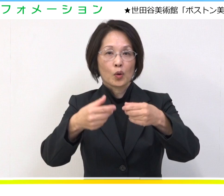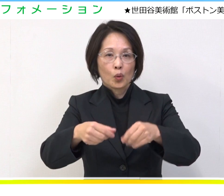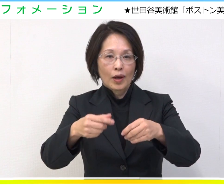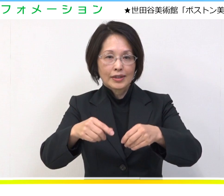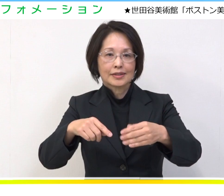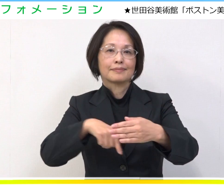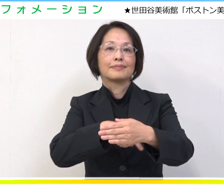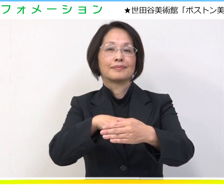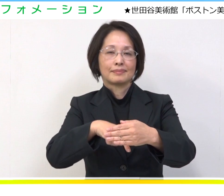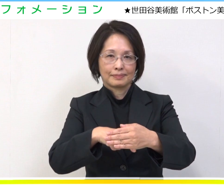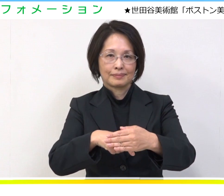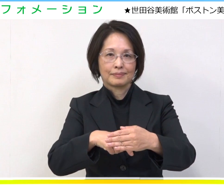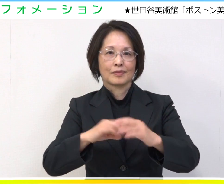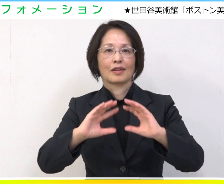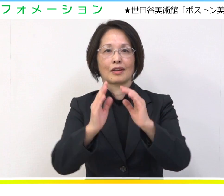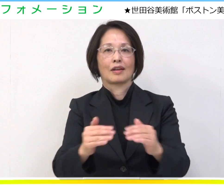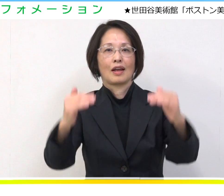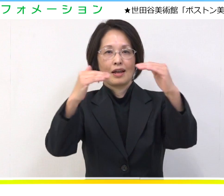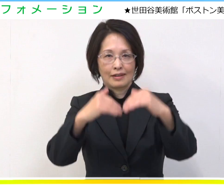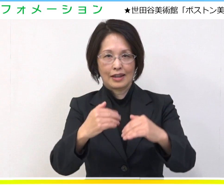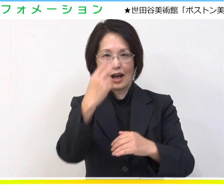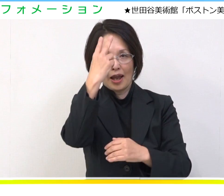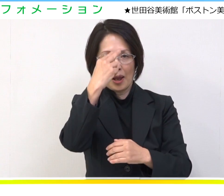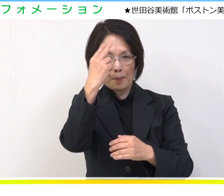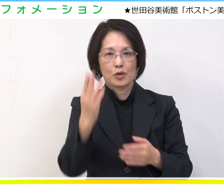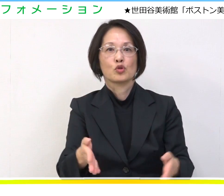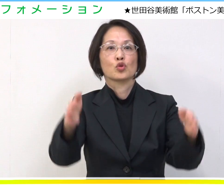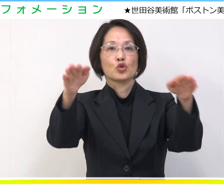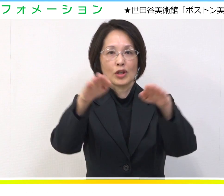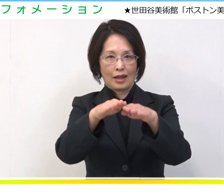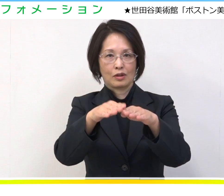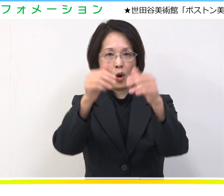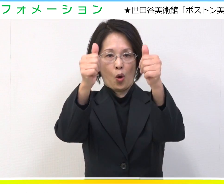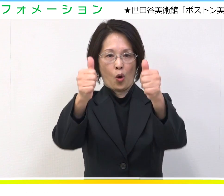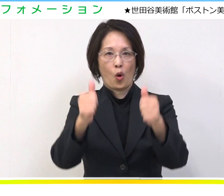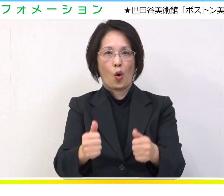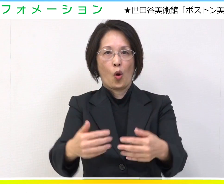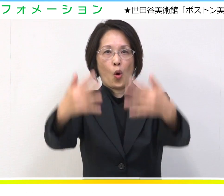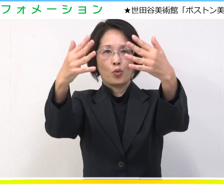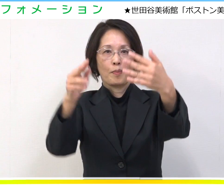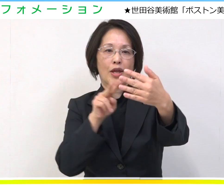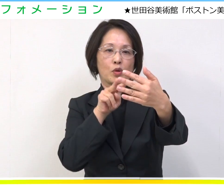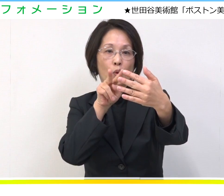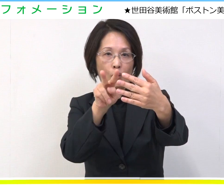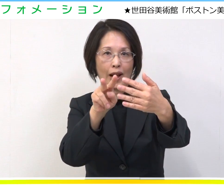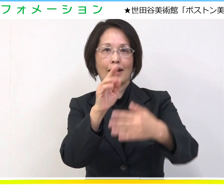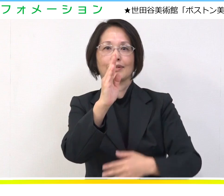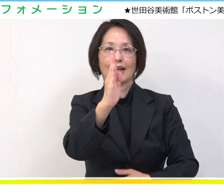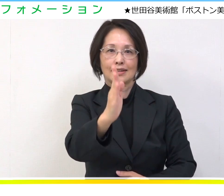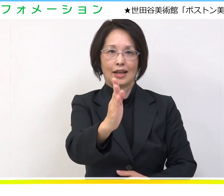詳しくは世田谷美術館のホームページをご覧下さい